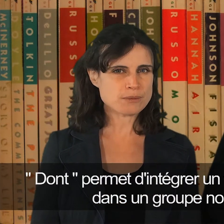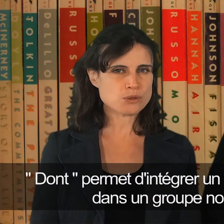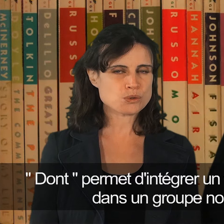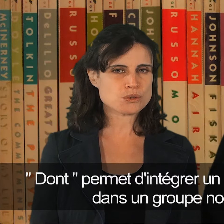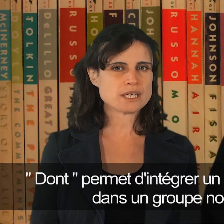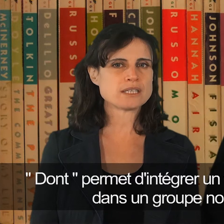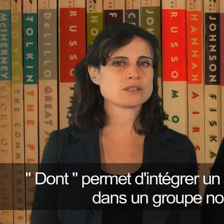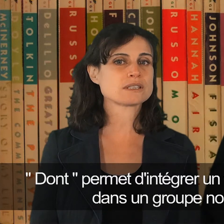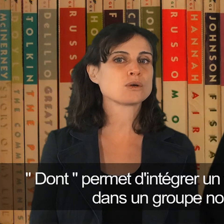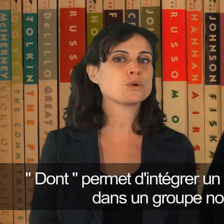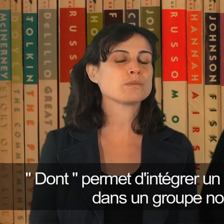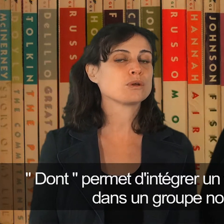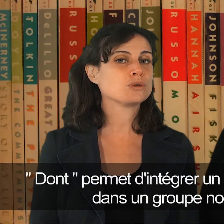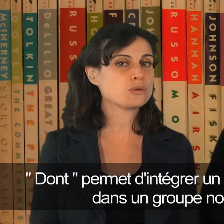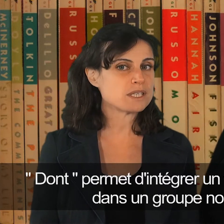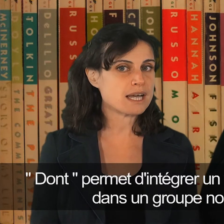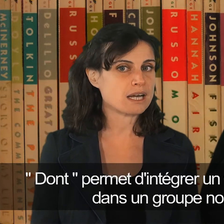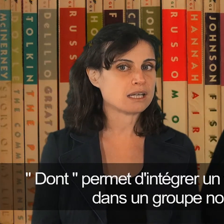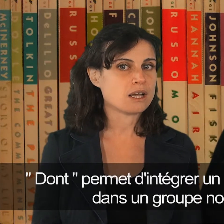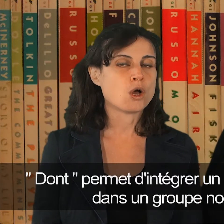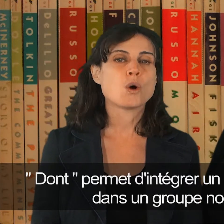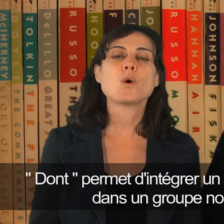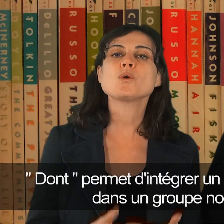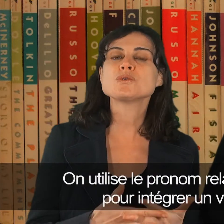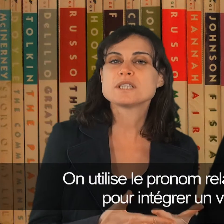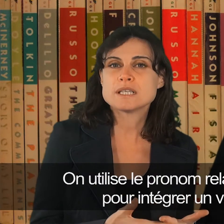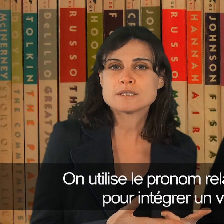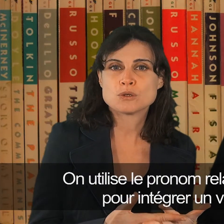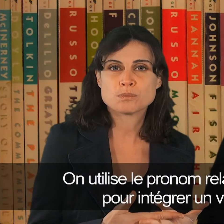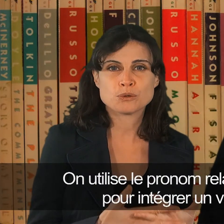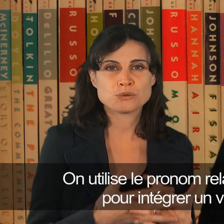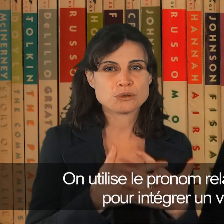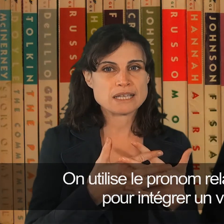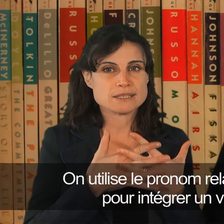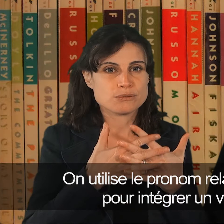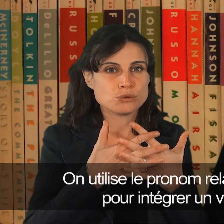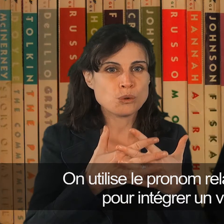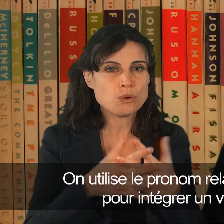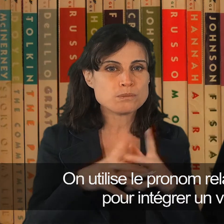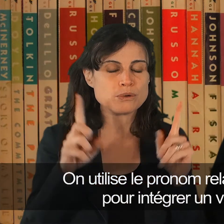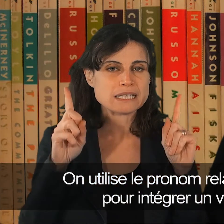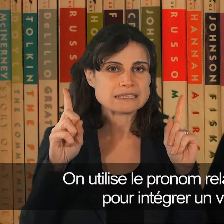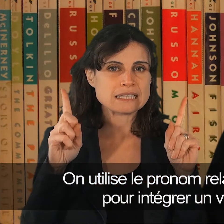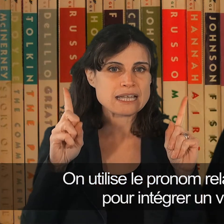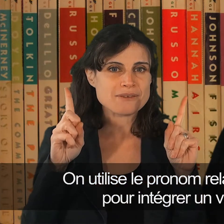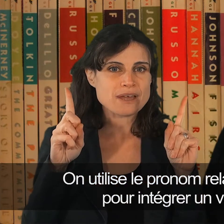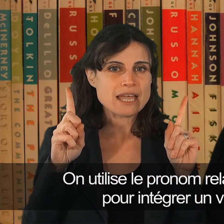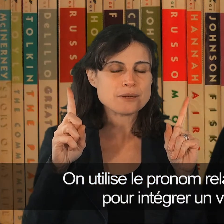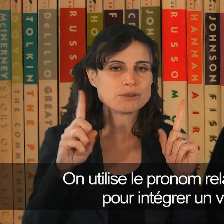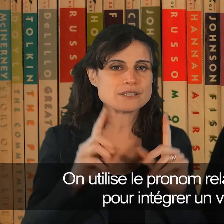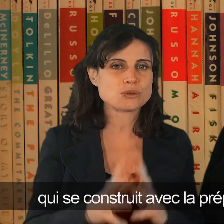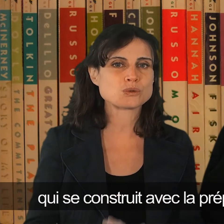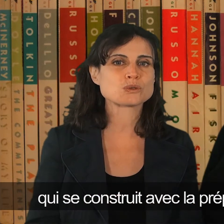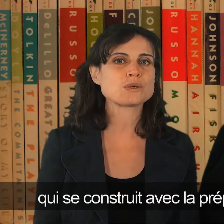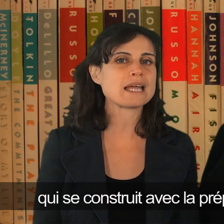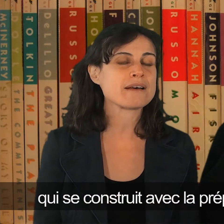un verbe conjugué dans un groupe nominal. On utilise le pronom relatif don pour intégrer un